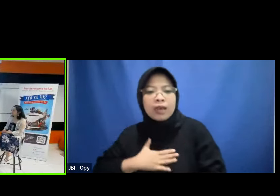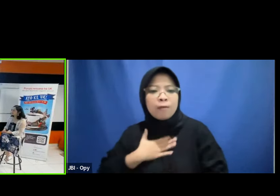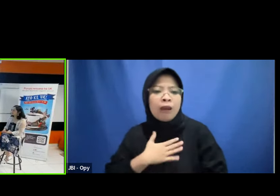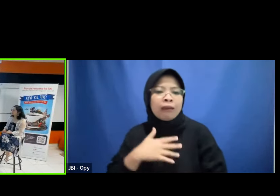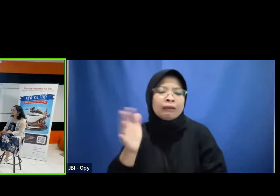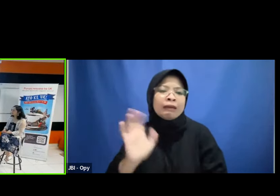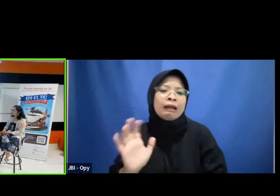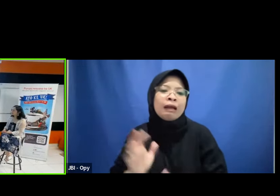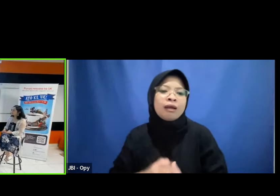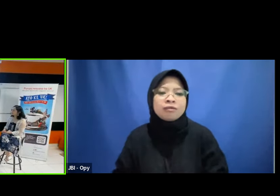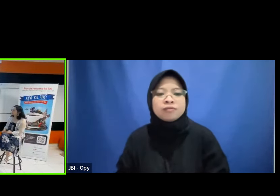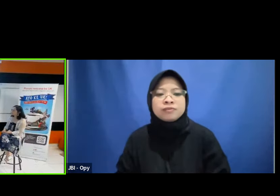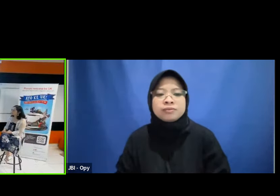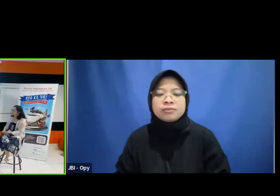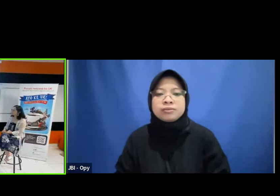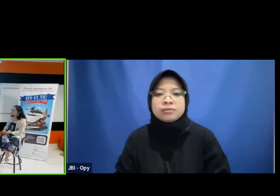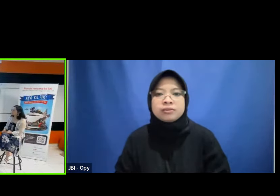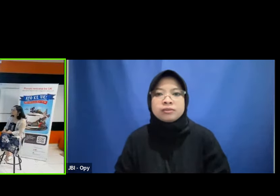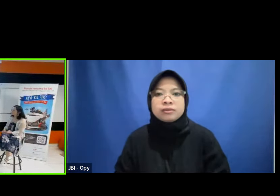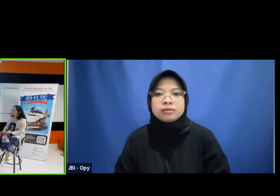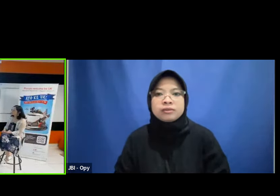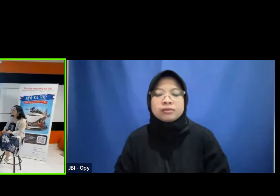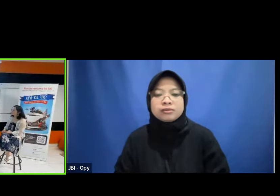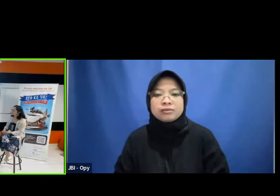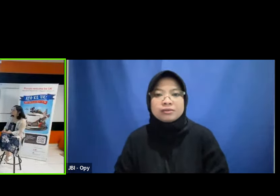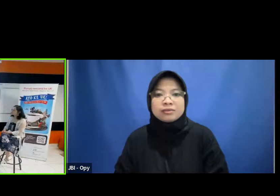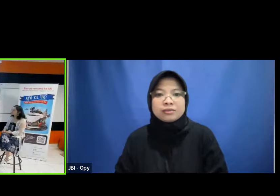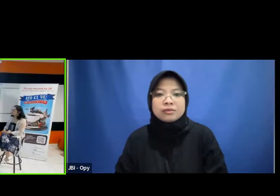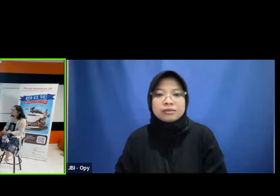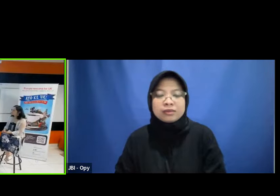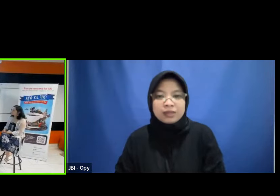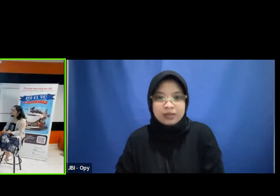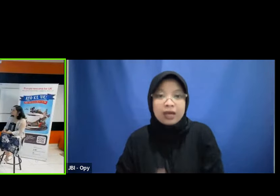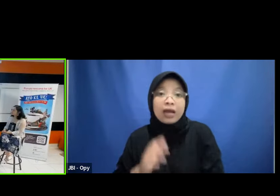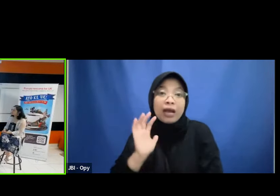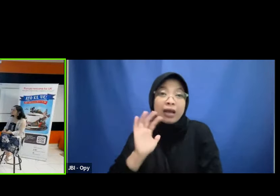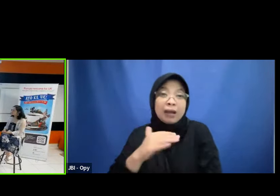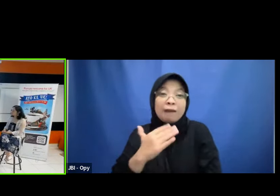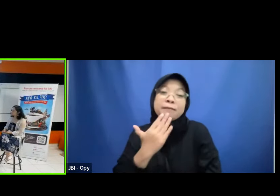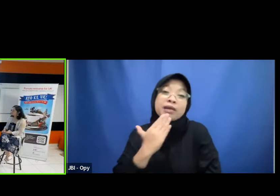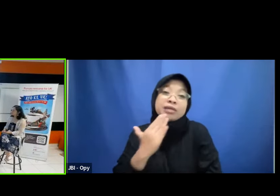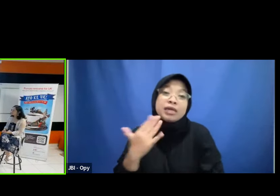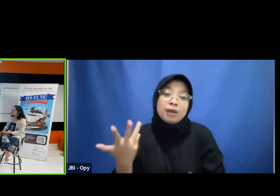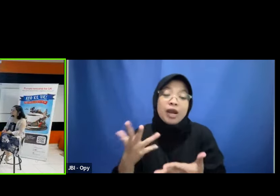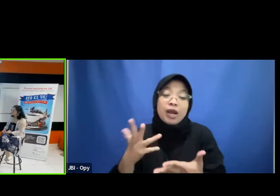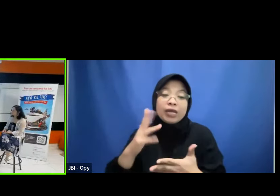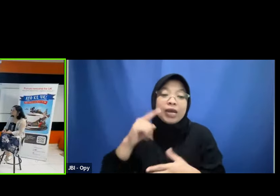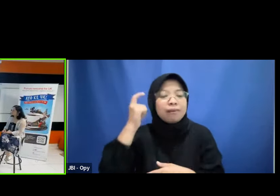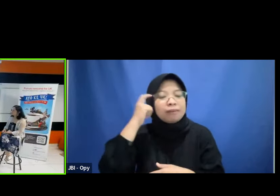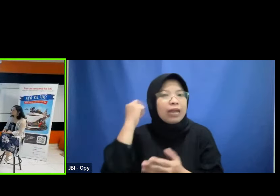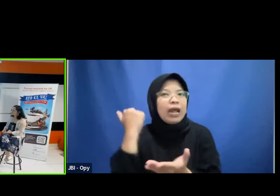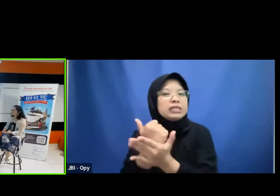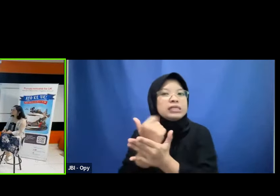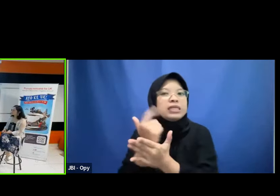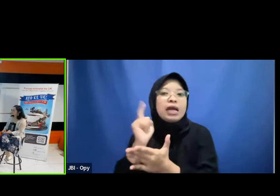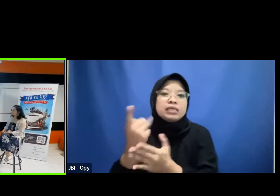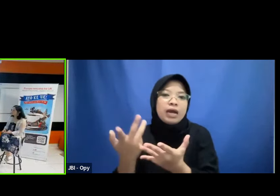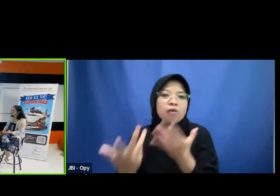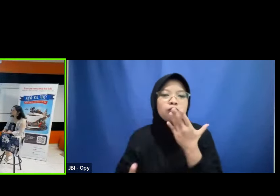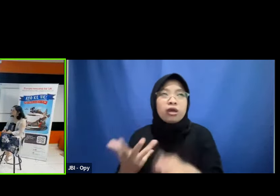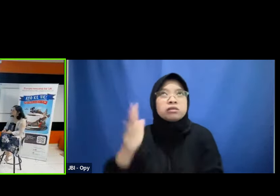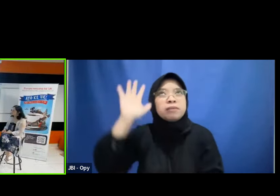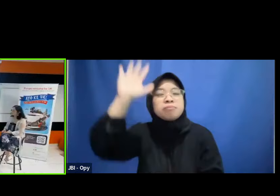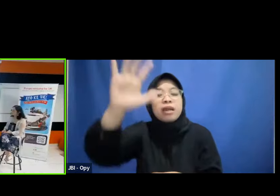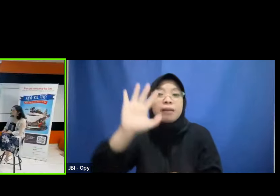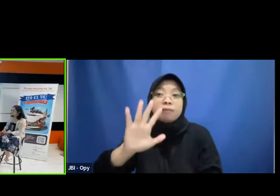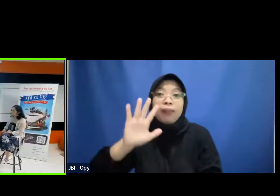e terus gimana tuh biasanya ya saya mencoba merasionalkan saja kira-kira 5 tahun